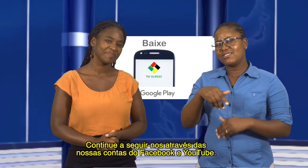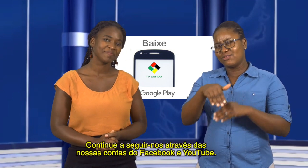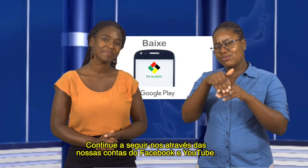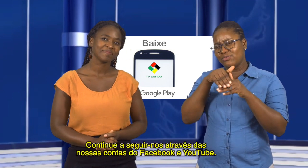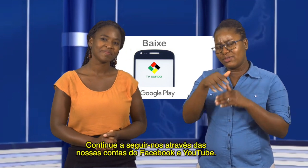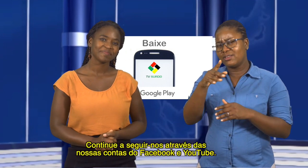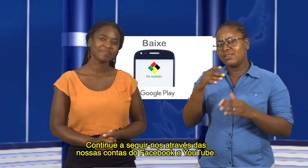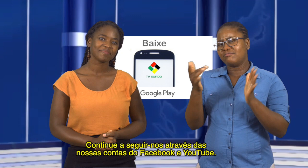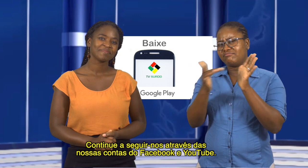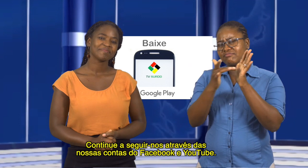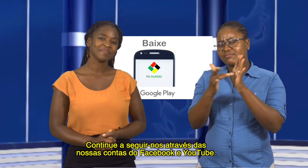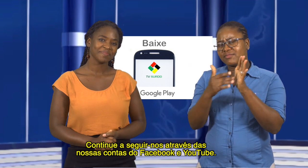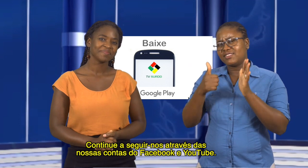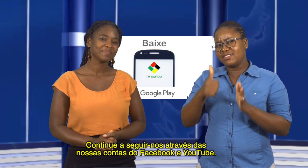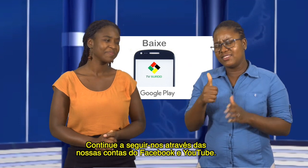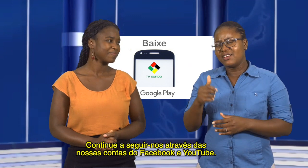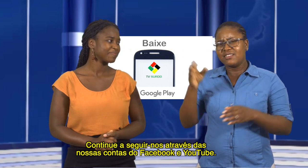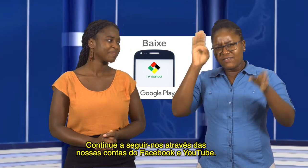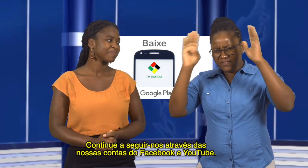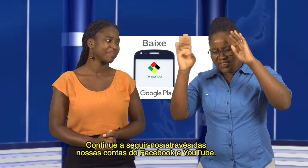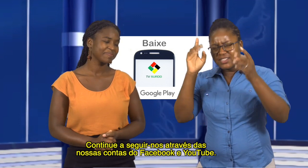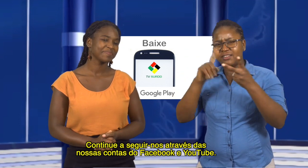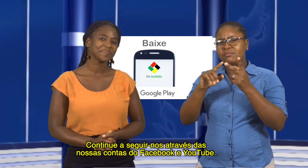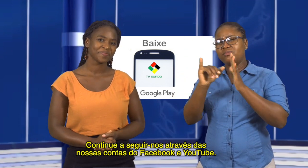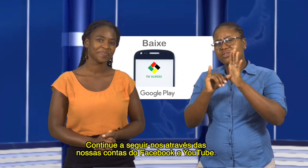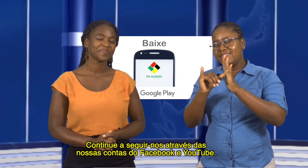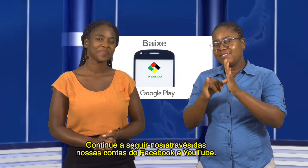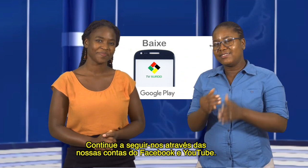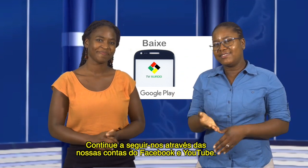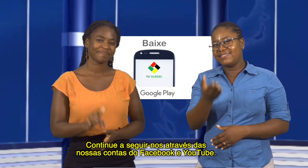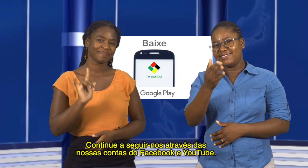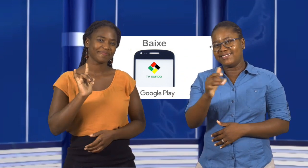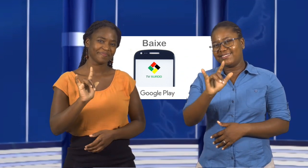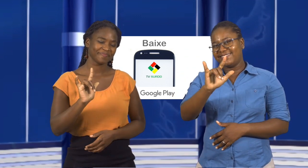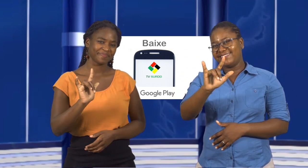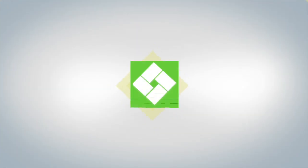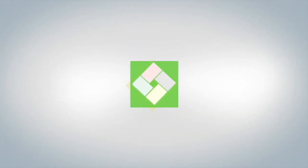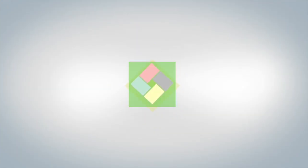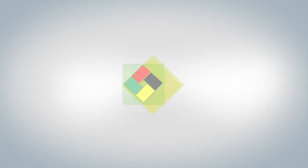Continue a seguir-nos através das nossas contas do Facebook e YouTube.